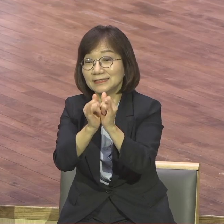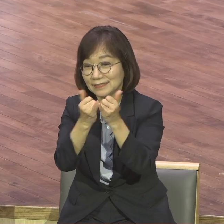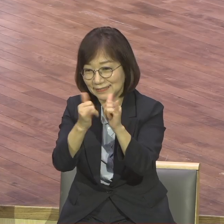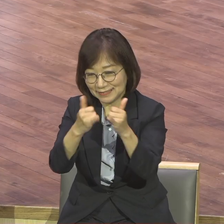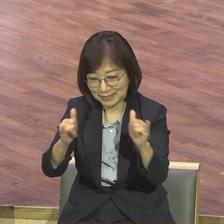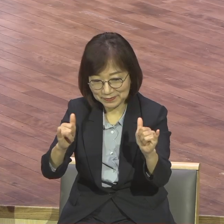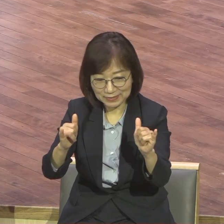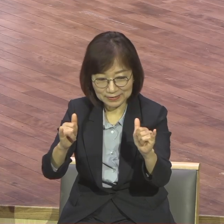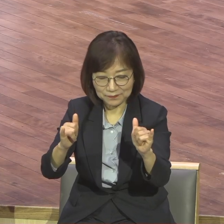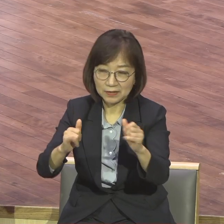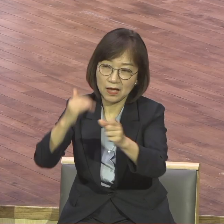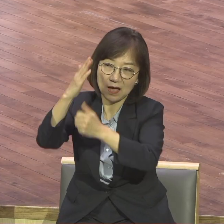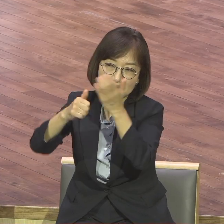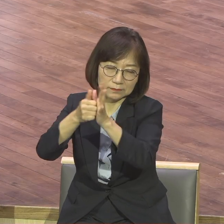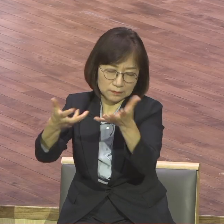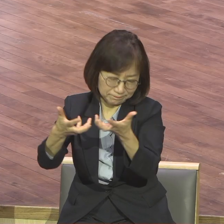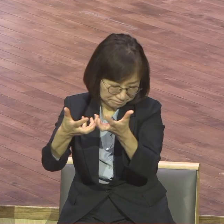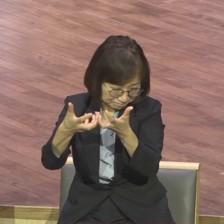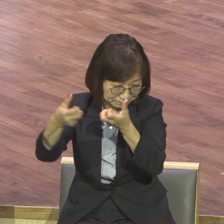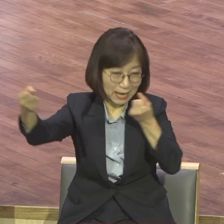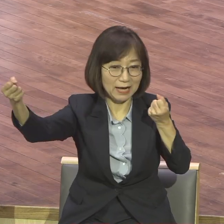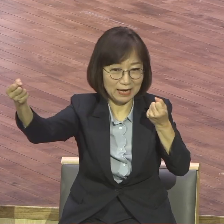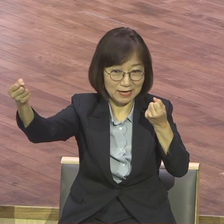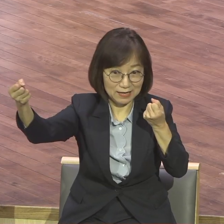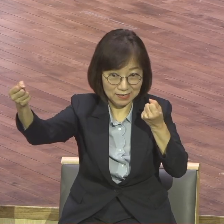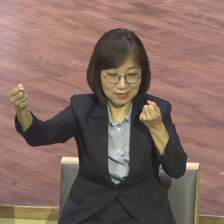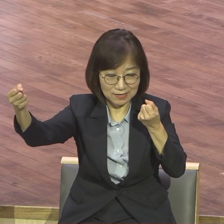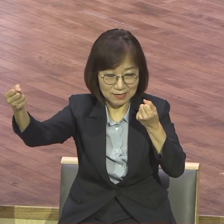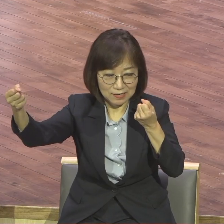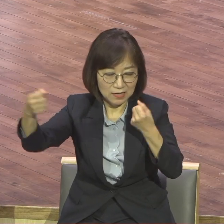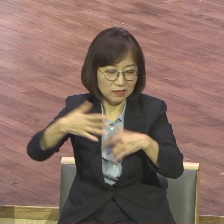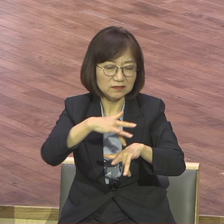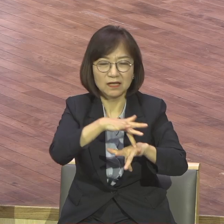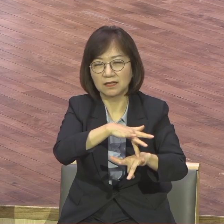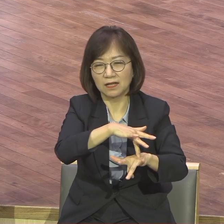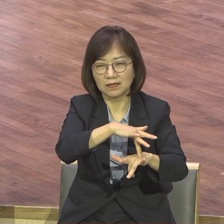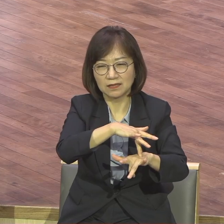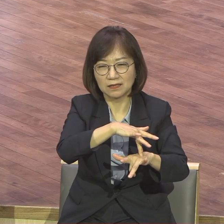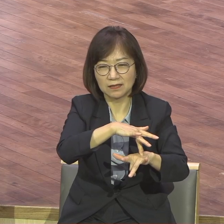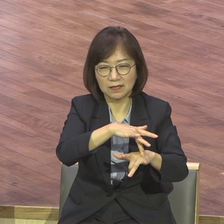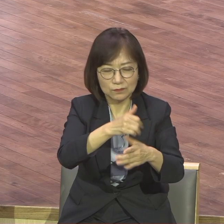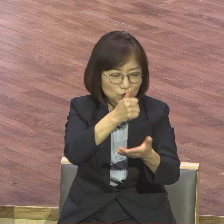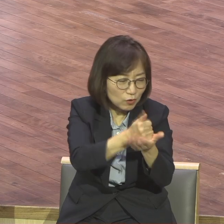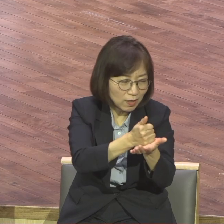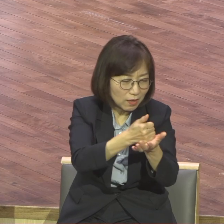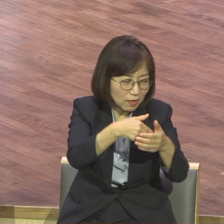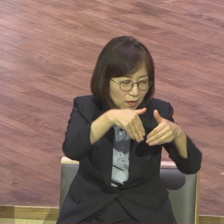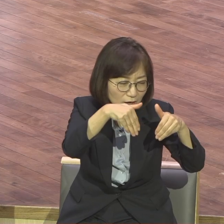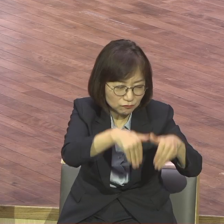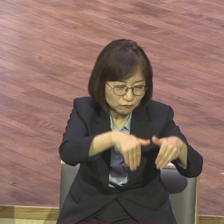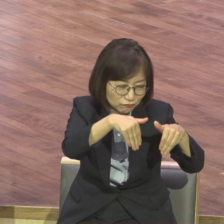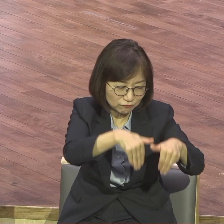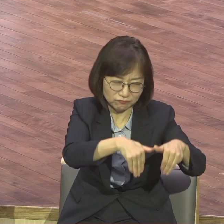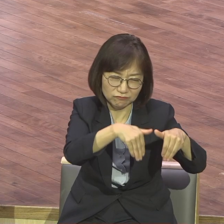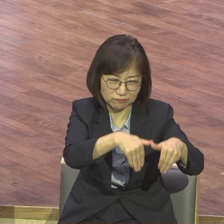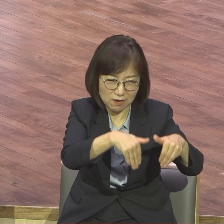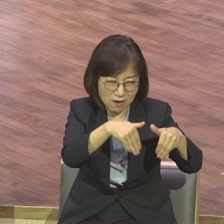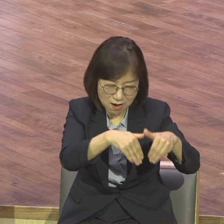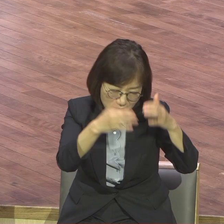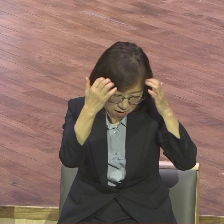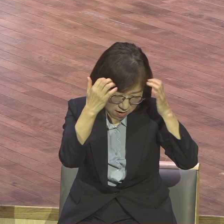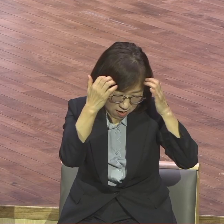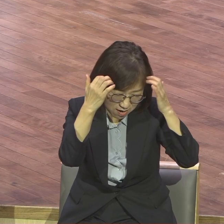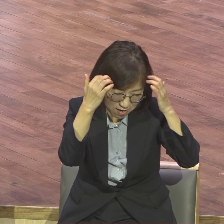완전히 하나님과 분리되어져서 우리도 알지 못하게 사단과 죄와의 종노릇하면서